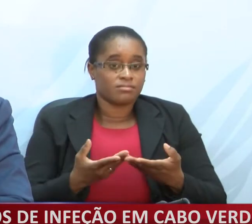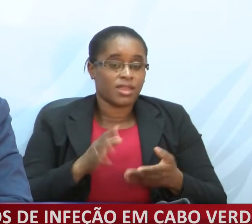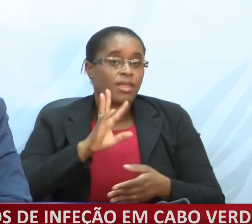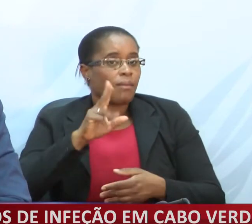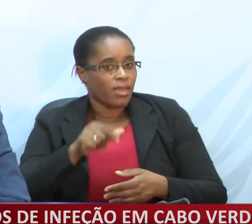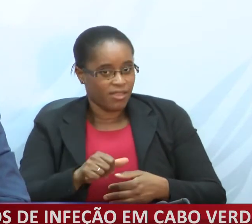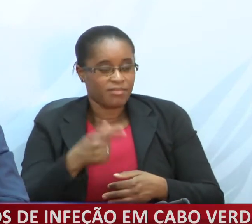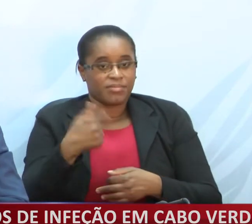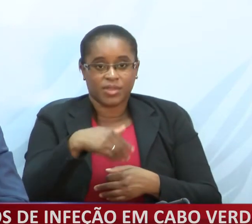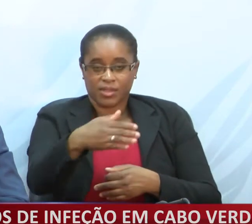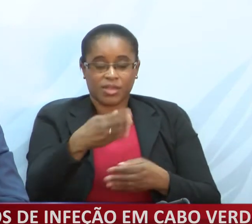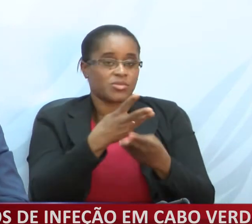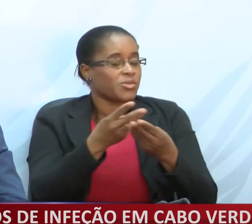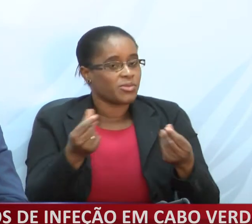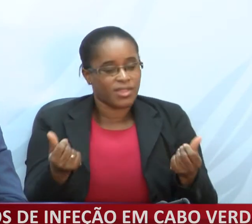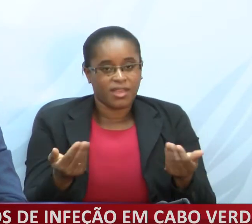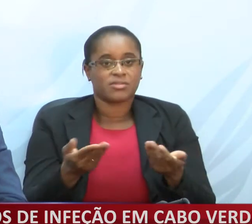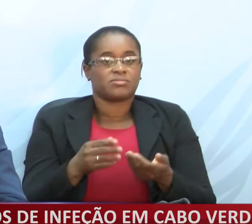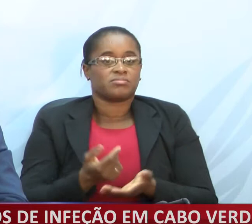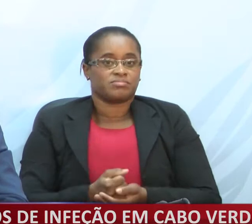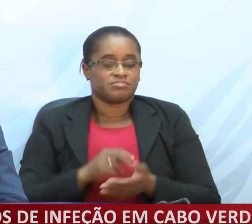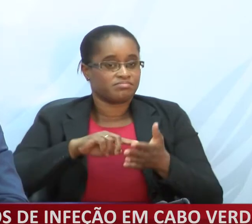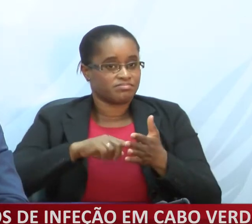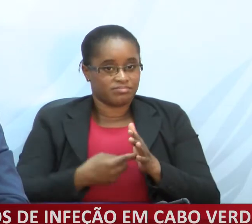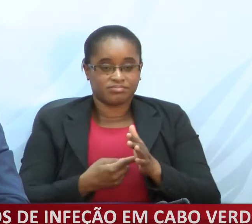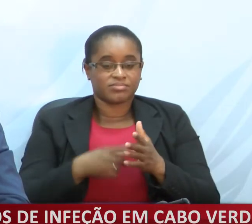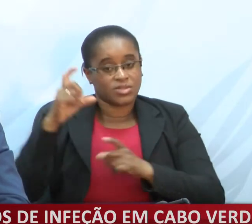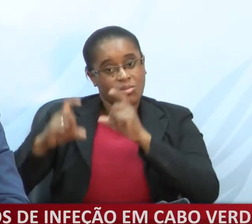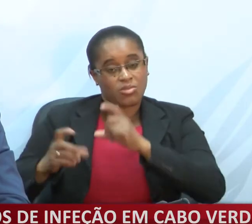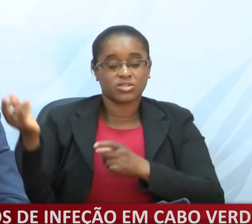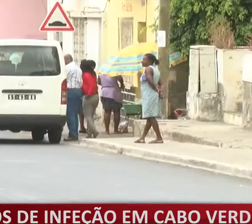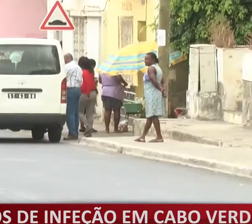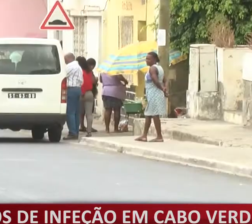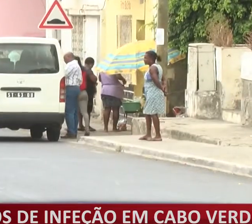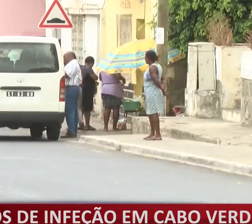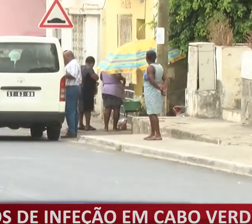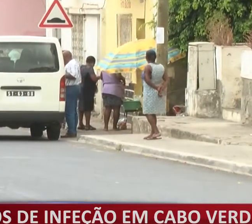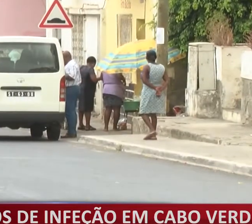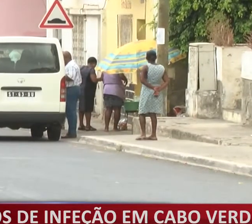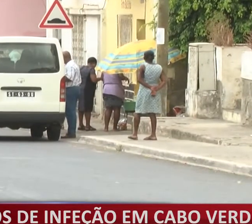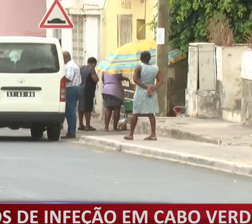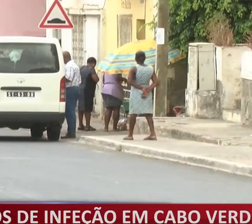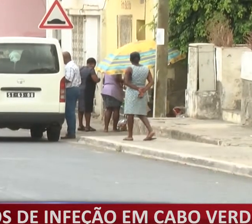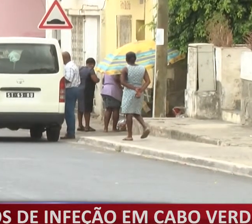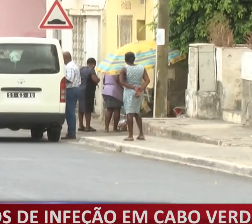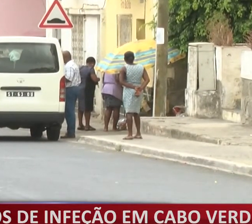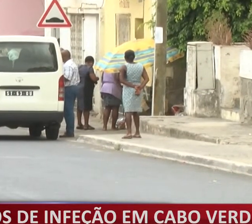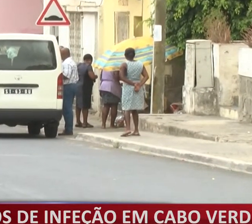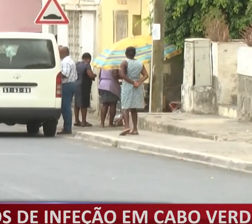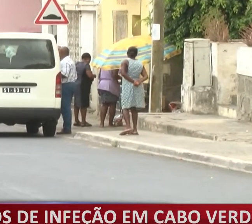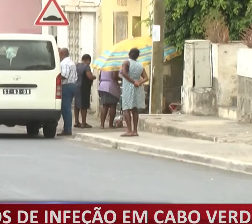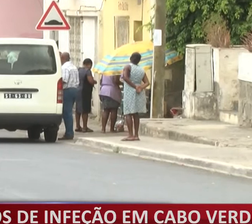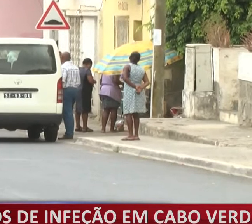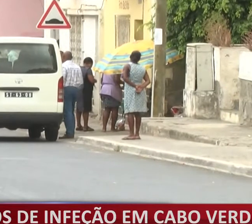amanhã, teremos também resultados das amostras que chegaram da Boa Vista. Com o surgimento de novos casos de